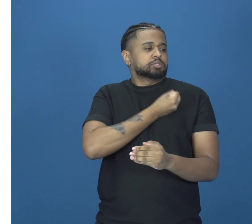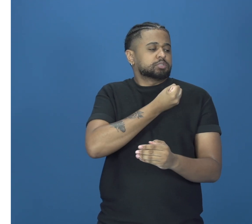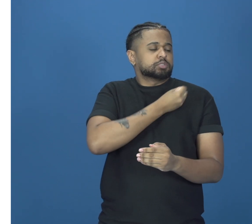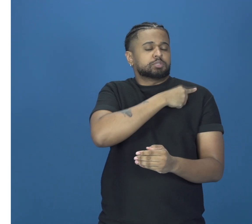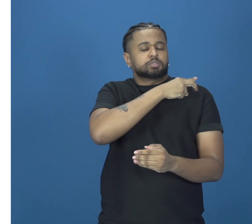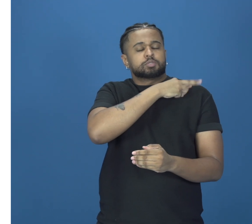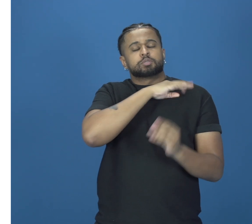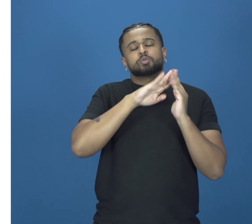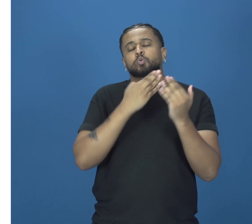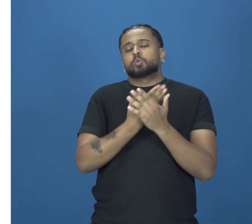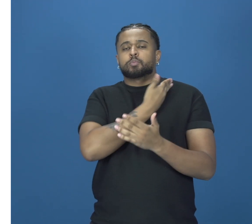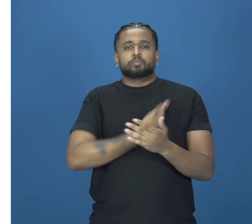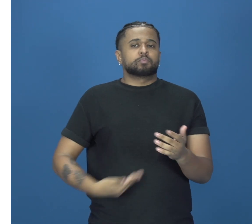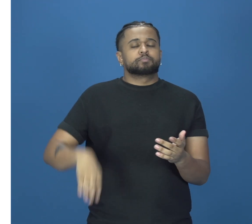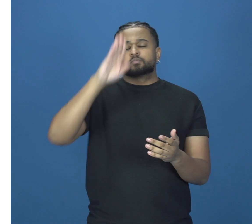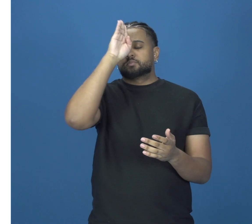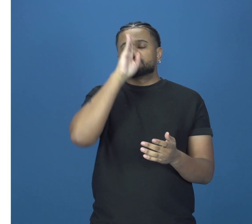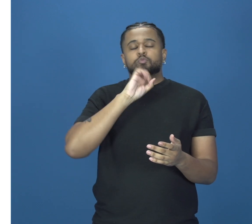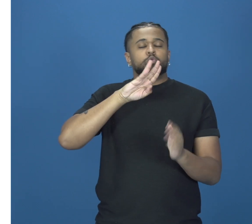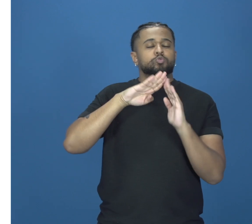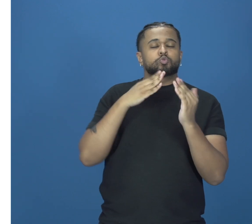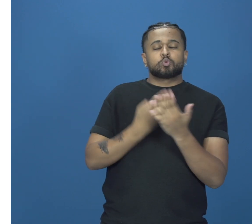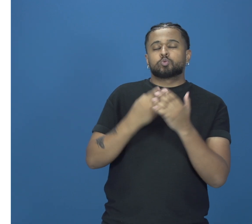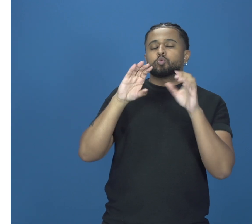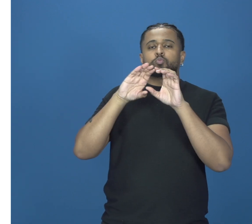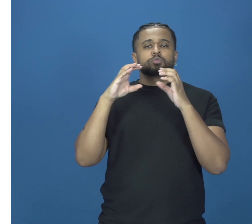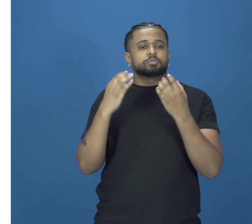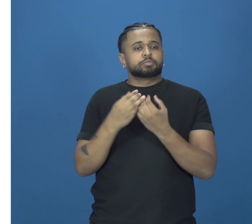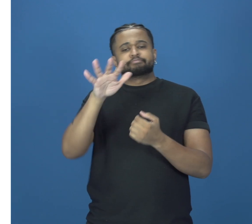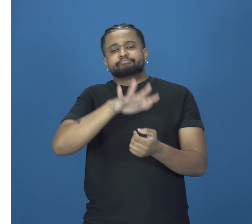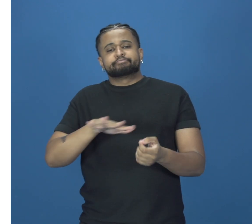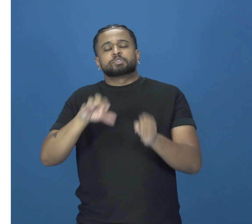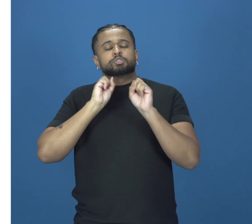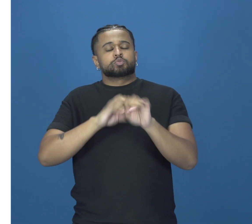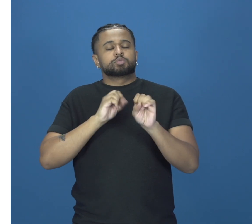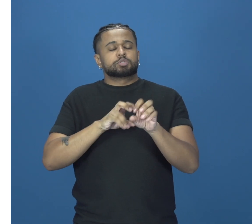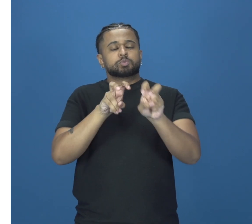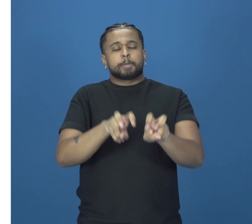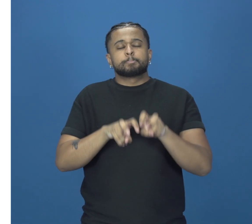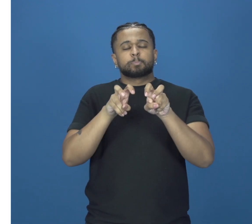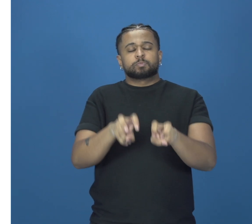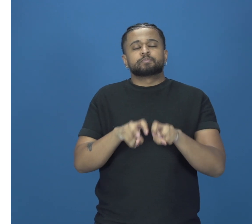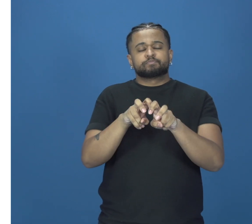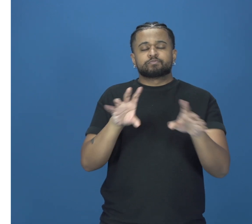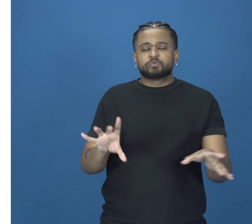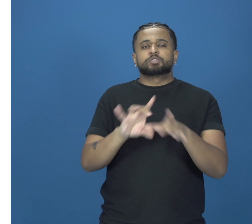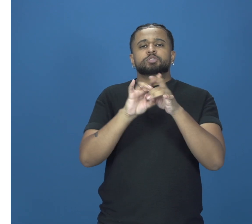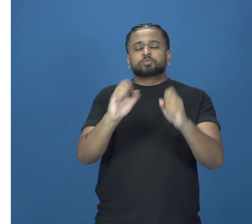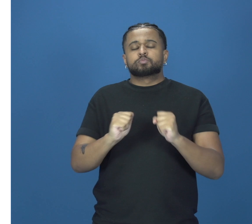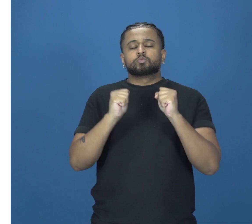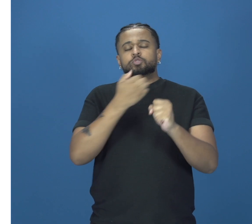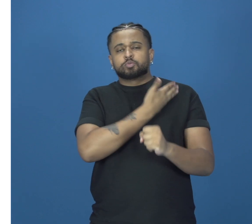escola pública e gratuita ou em escolas comunitárias que atuam no âmbito da educação do campo, conveniadas com o